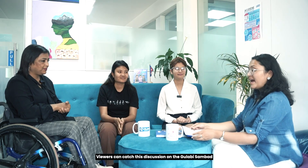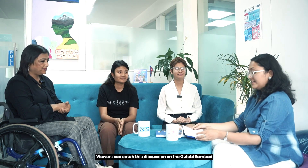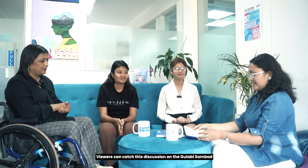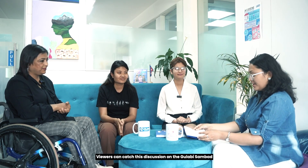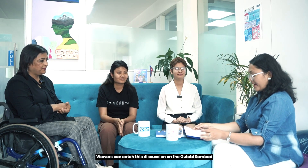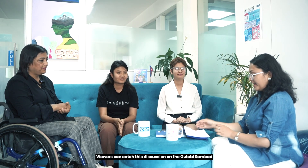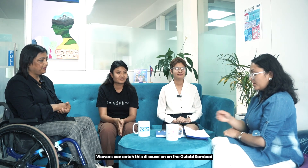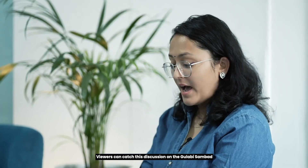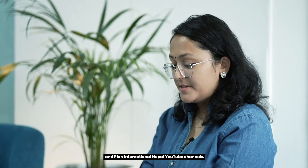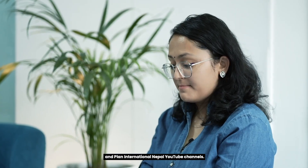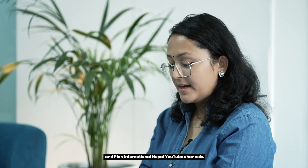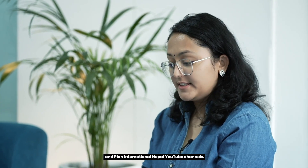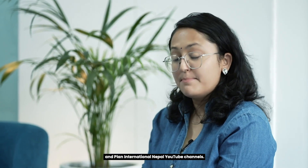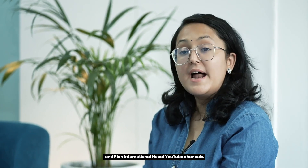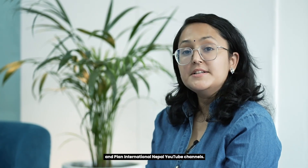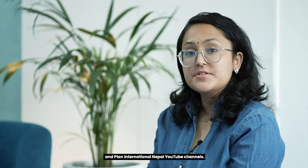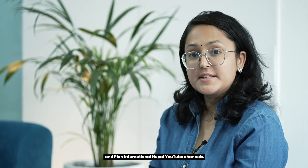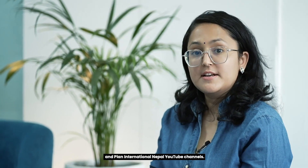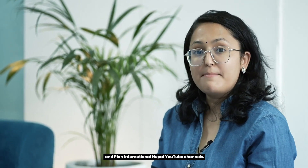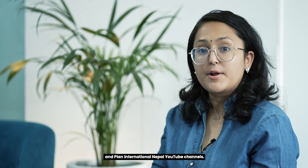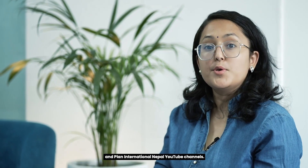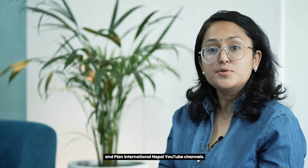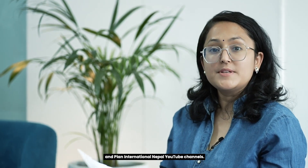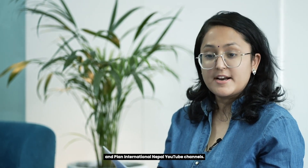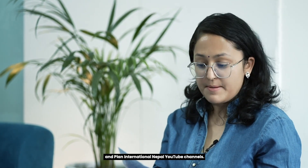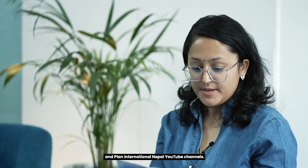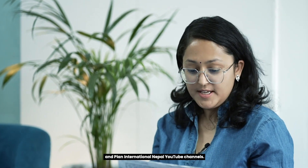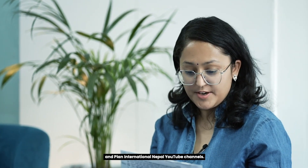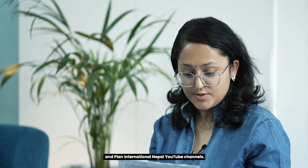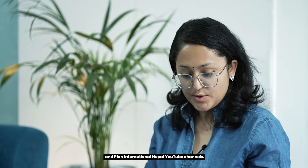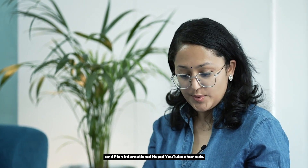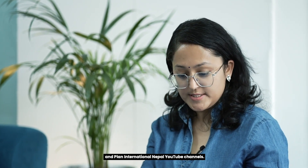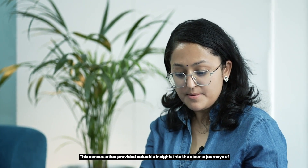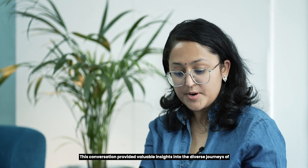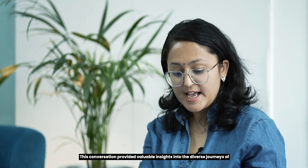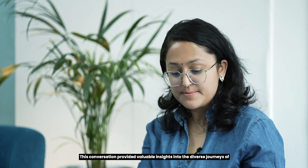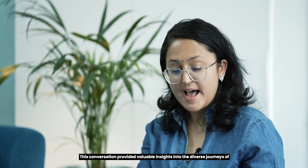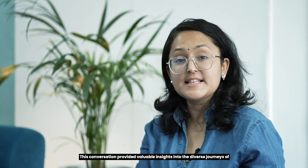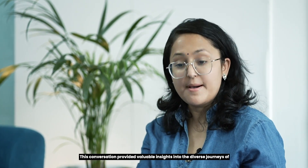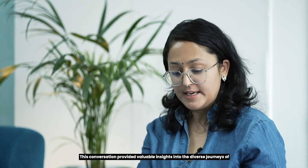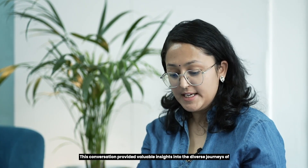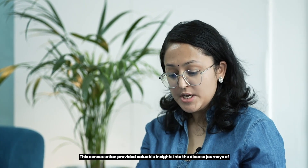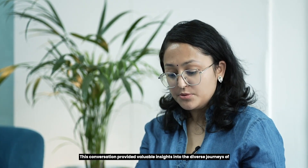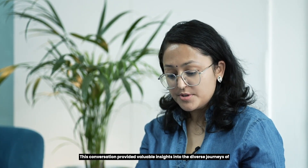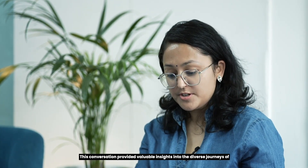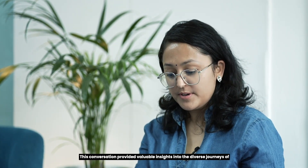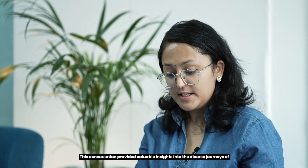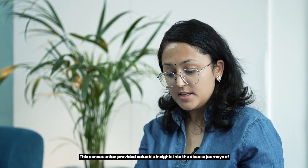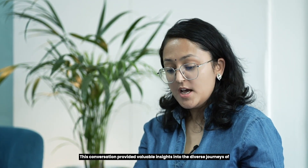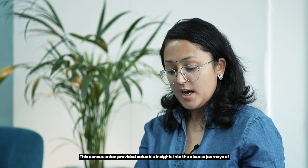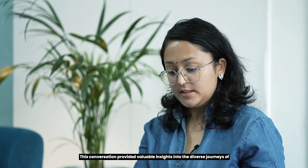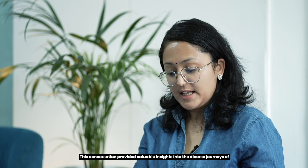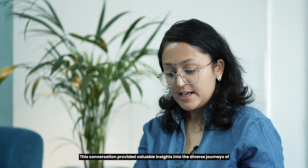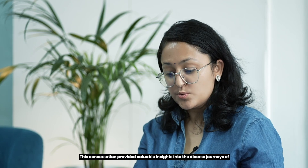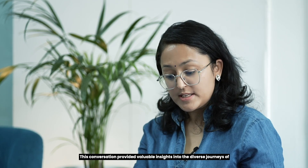यो कुराकानी चाहिँ तपाईँले गुलाबी सम्वाद तथा प्लान इन्टरनेसनल नेपालको युट्युब च्यानलमा पनि हेर्न सक्नुहुनेछ। पडकास्टमा आज हामीले